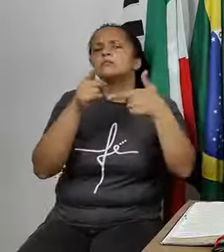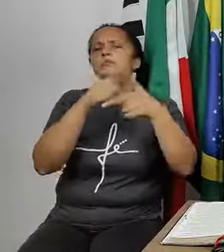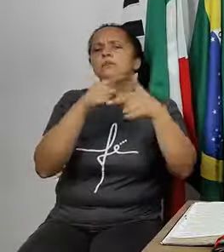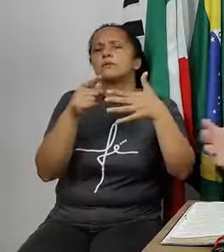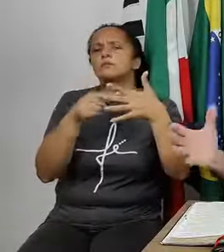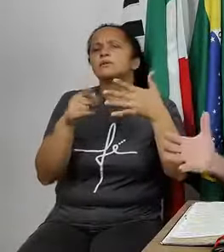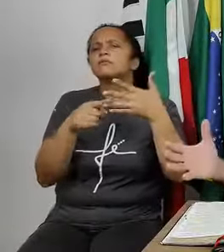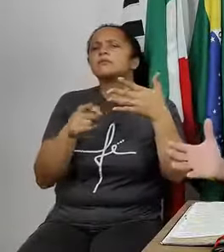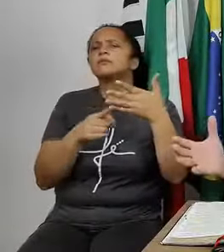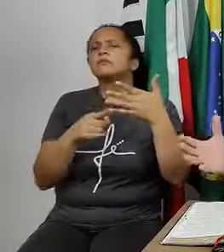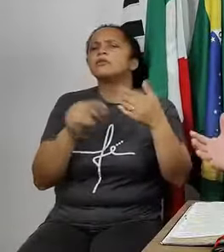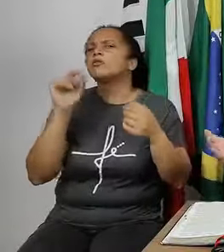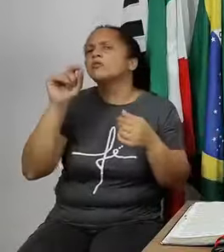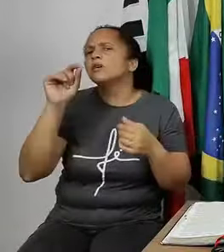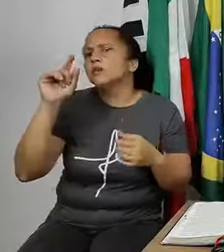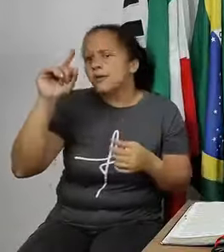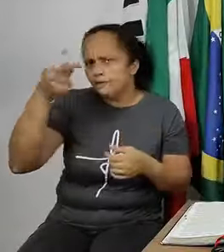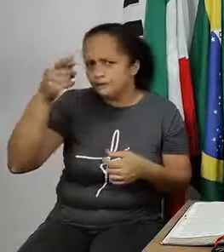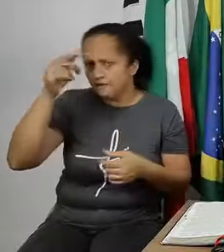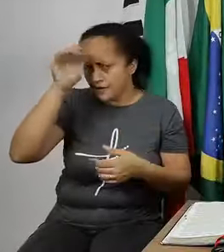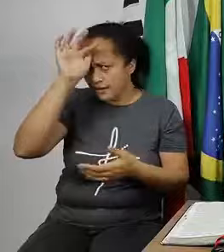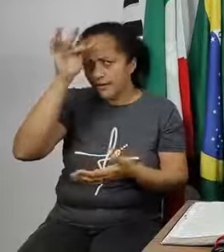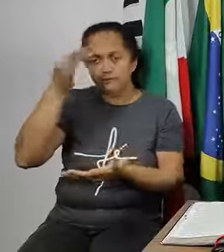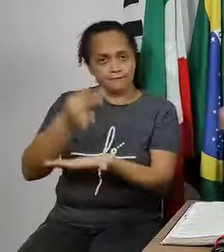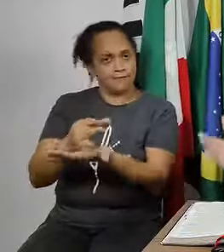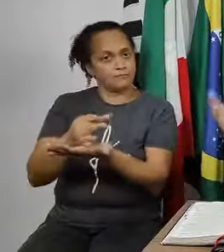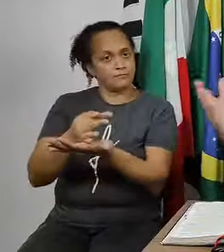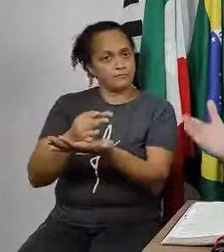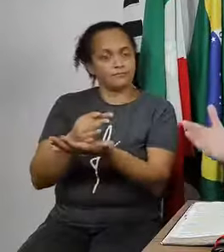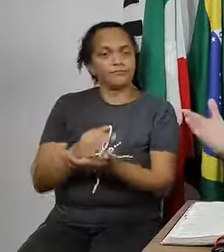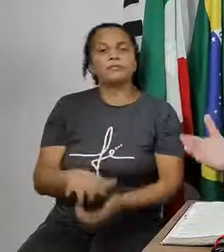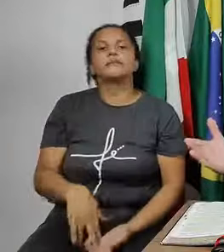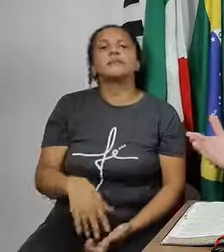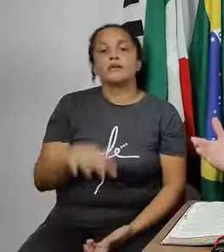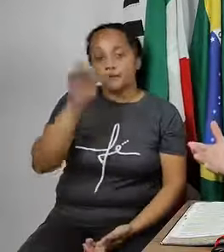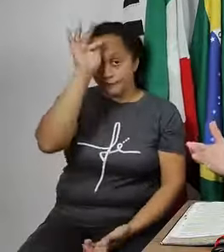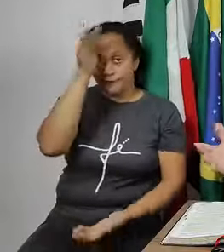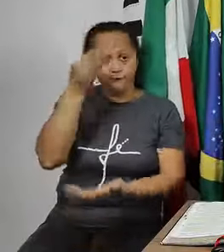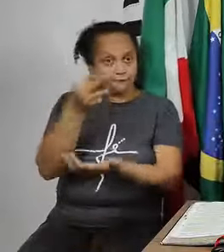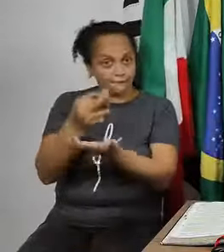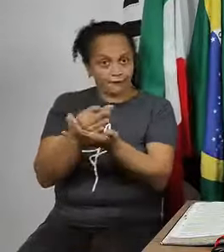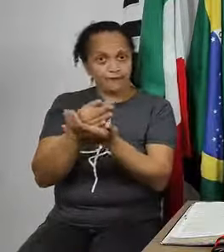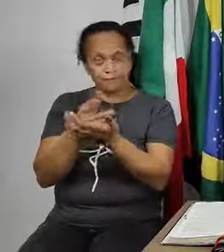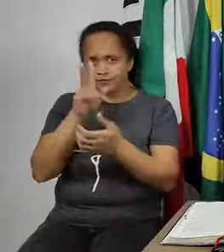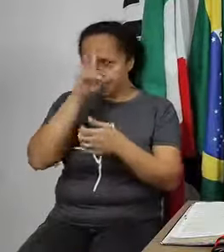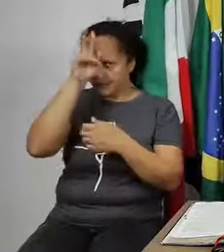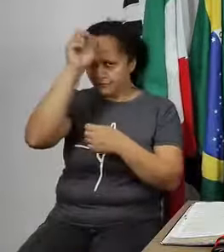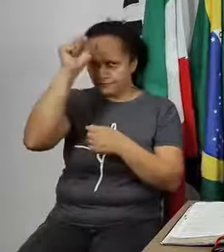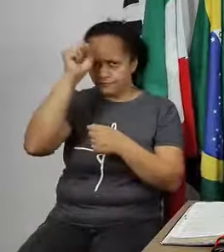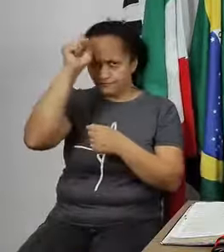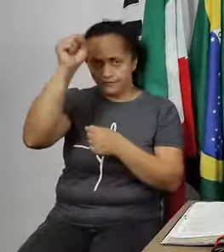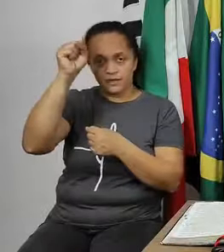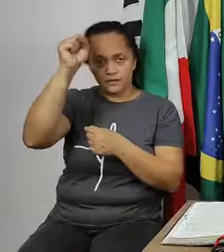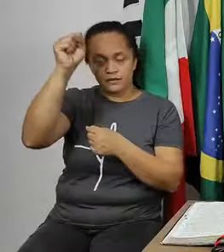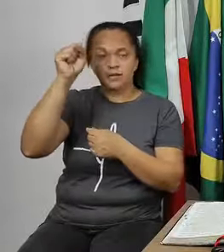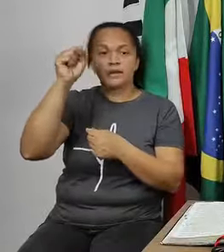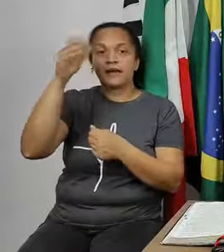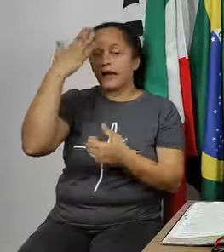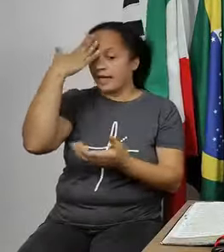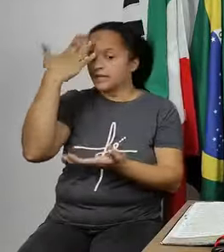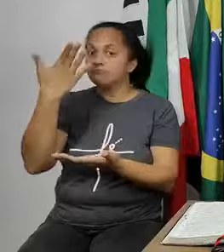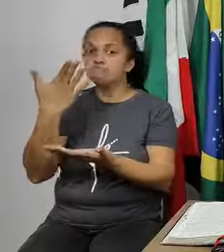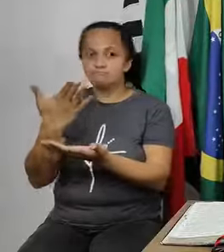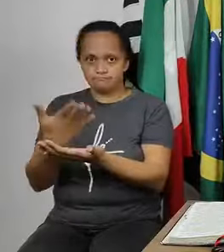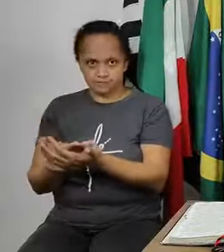1 faz uma definição de fé. Ele diz, fé é o firme fundamento das coisas que estamos esperando que